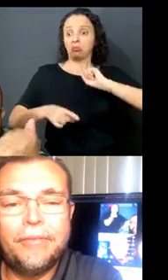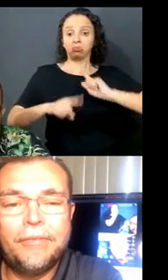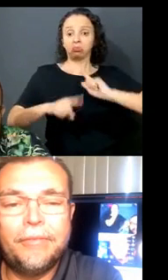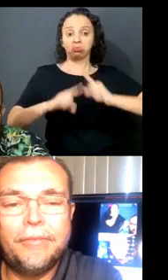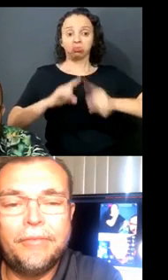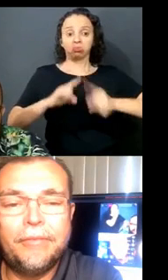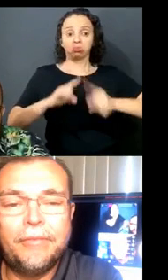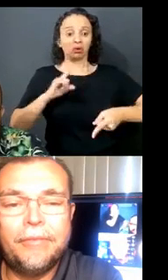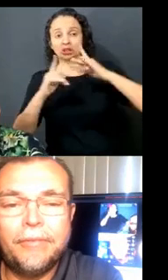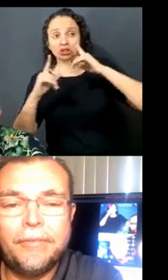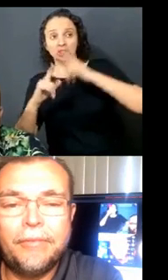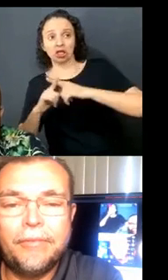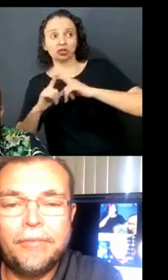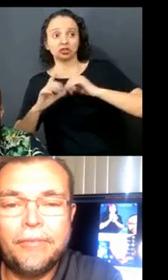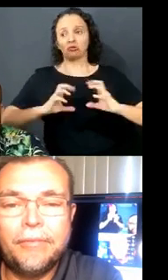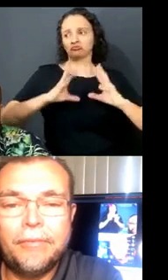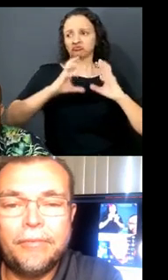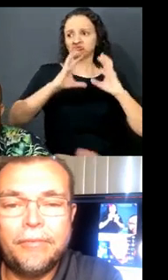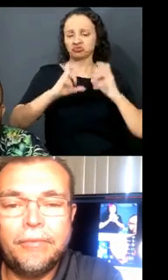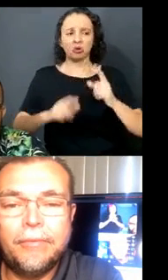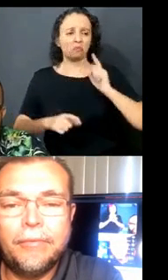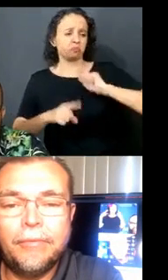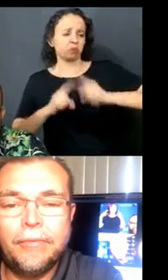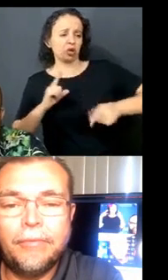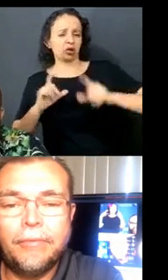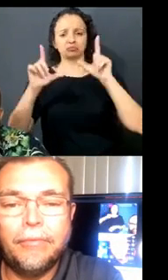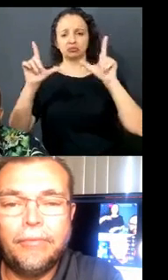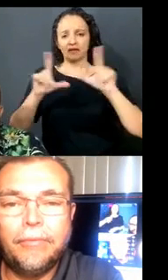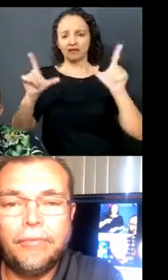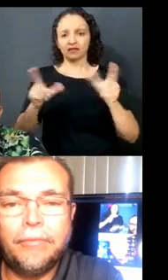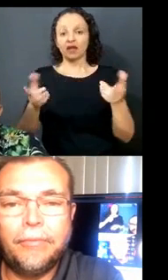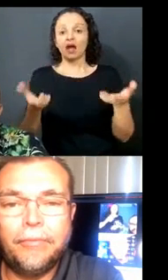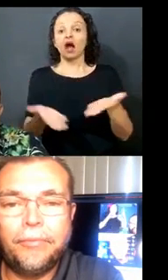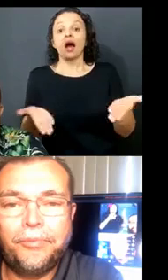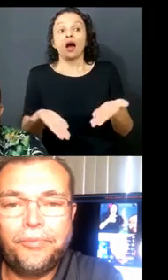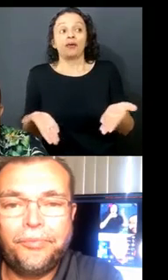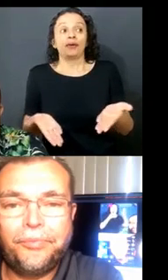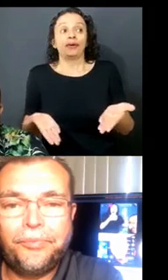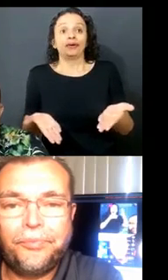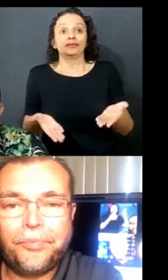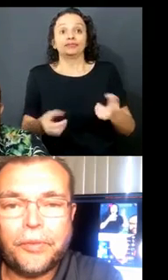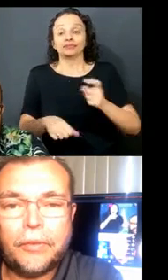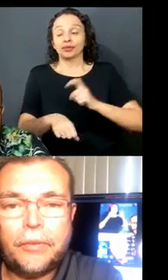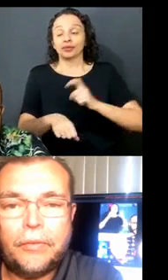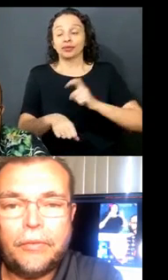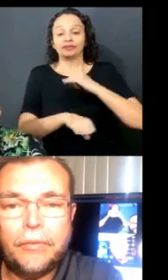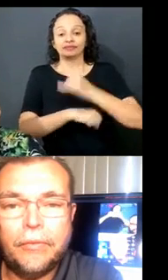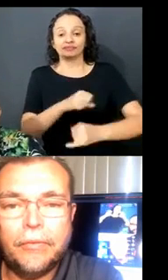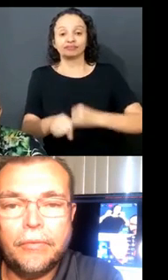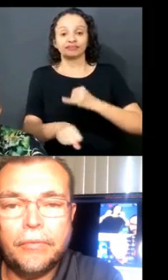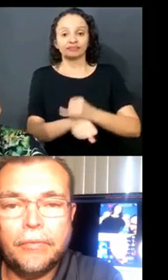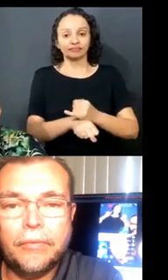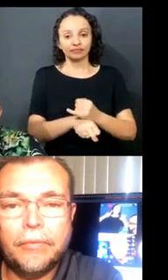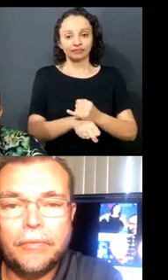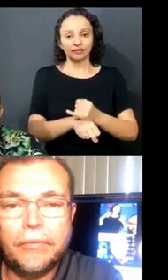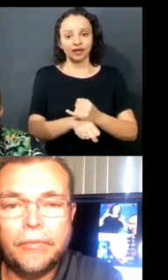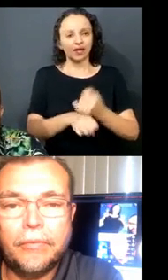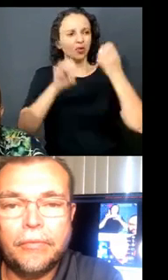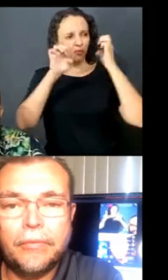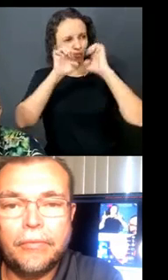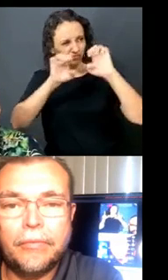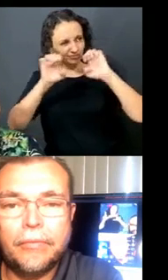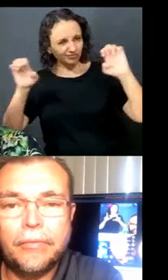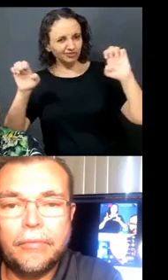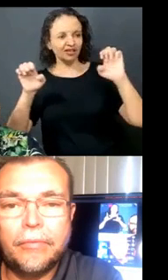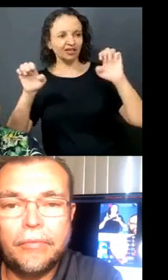mas aí o evangelho foi para a televisão. E agora nós estamos no digital. Então, se você vê, o evangelho ele tem